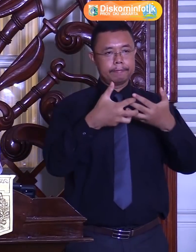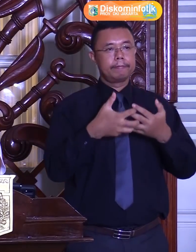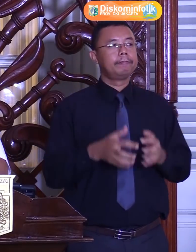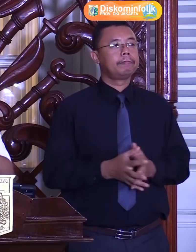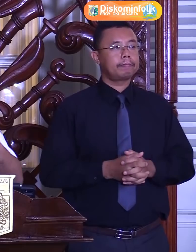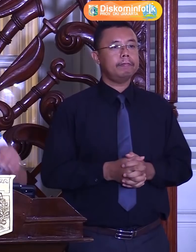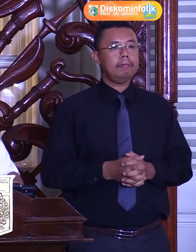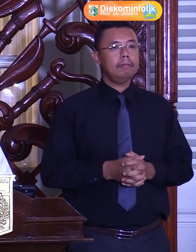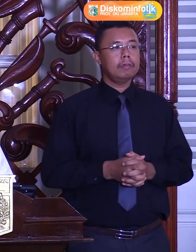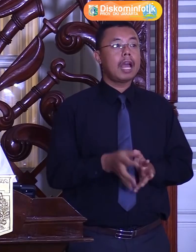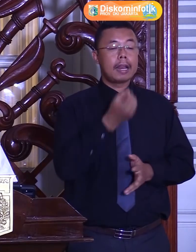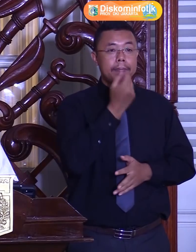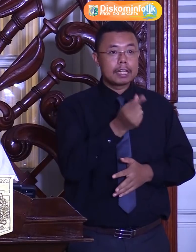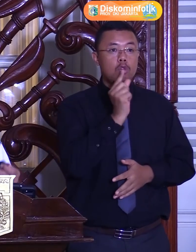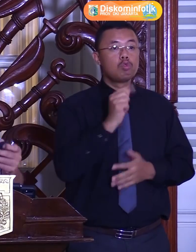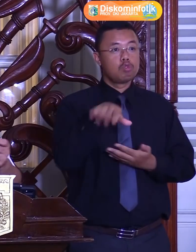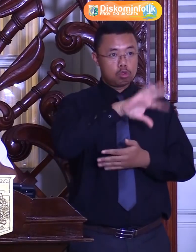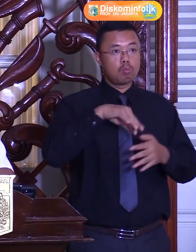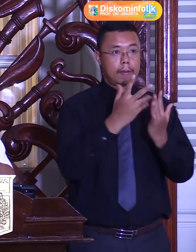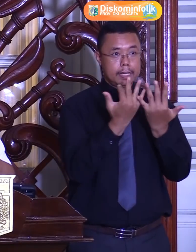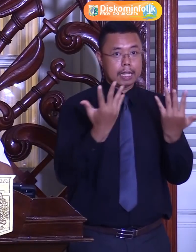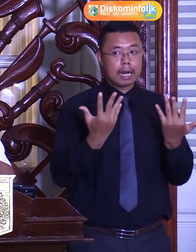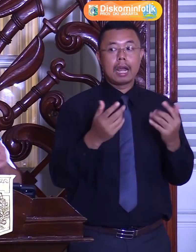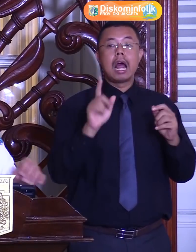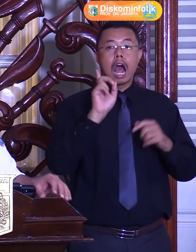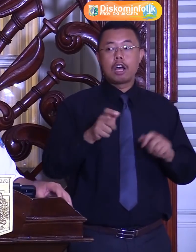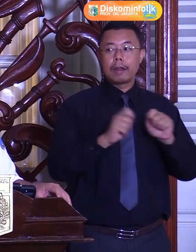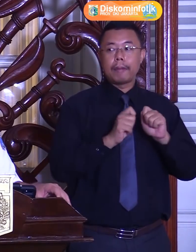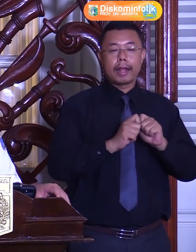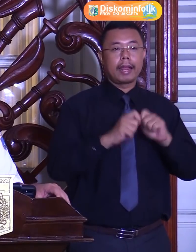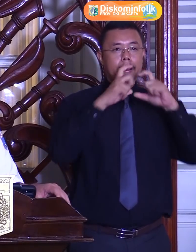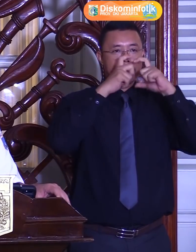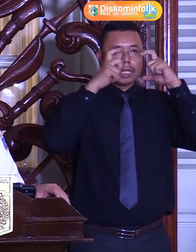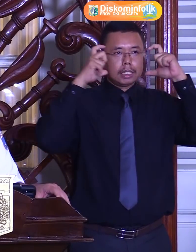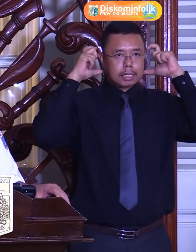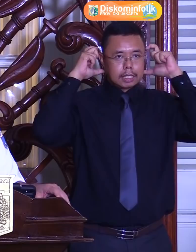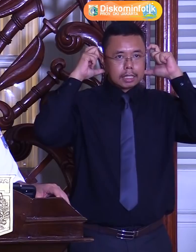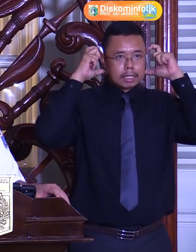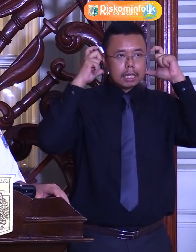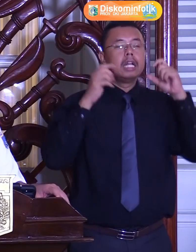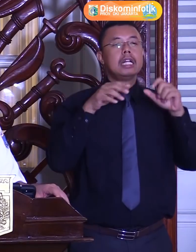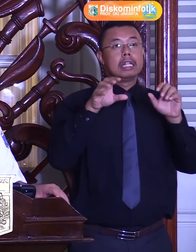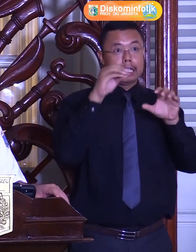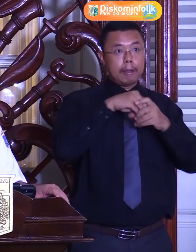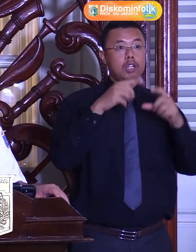Gitu ya. Ada pesan untuk seluruh masyarakat, gunakan masker, terutama masker kain,